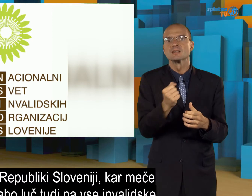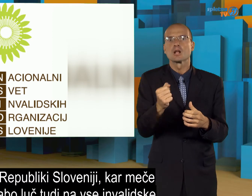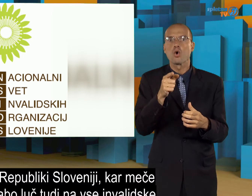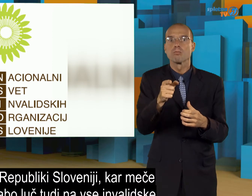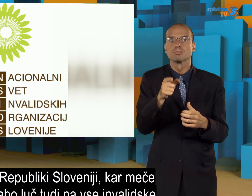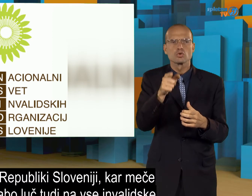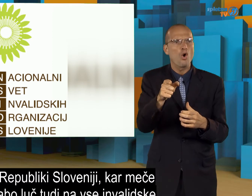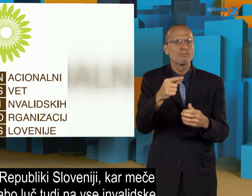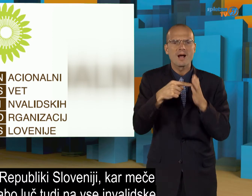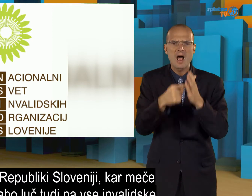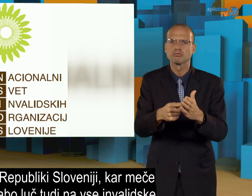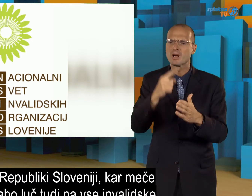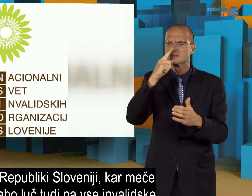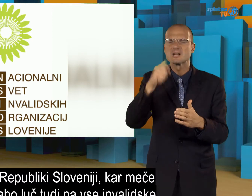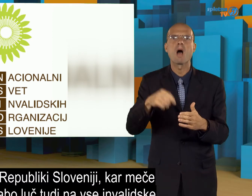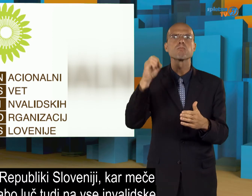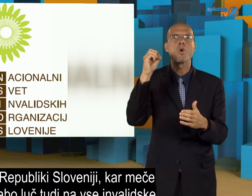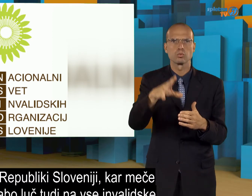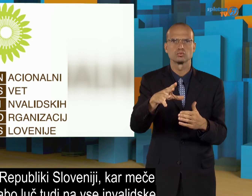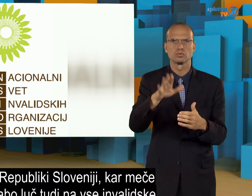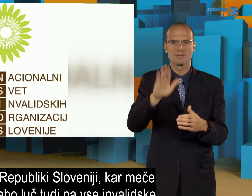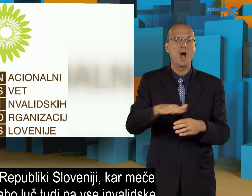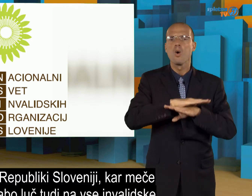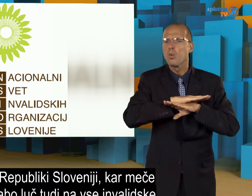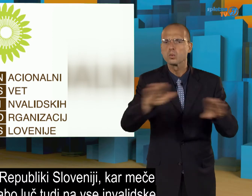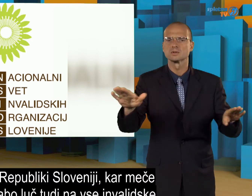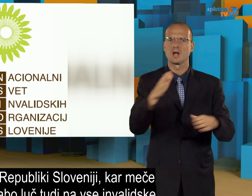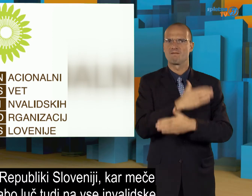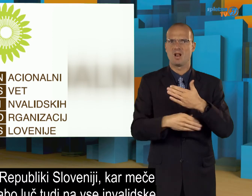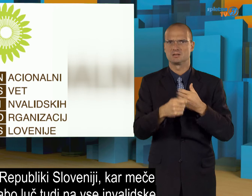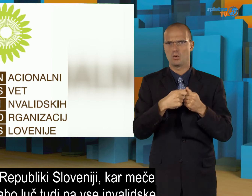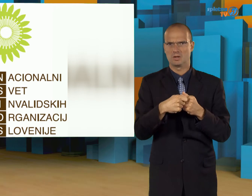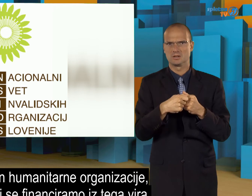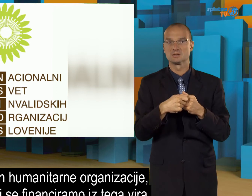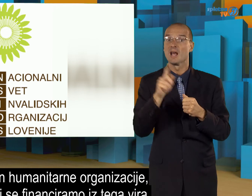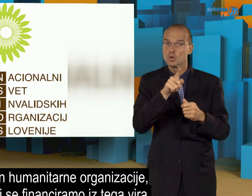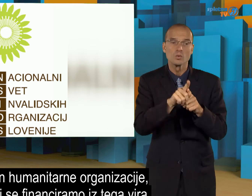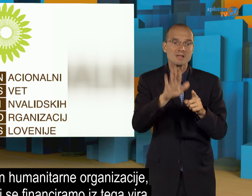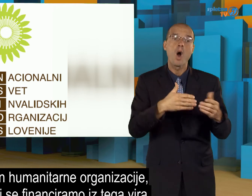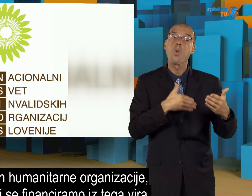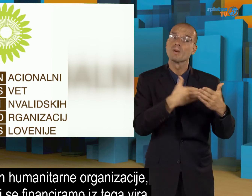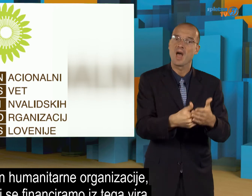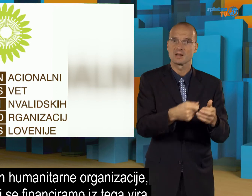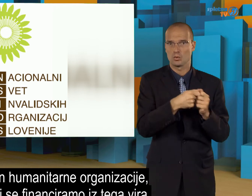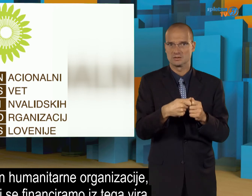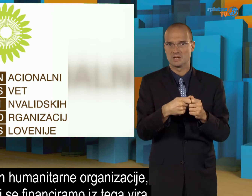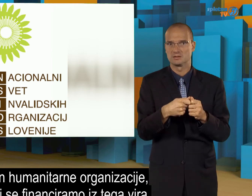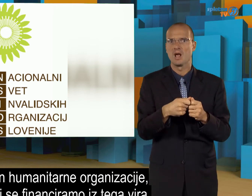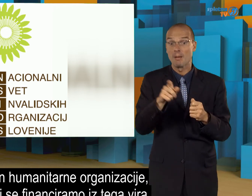organizacij v Republiki Sloveniji, kar meče slabo luč tudi na vse invalidske in humanitarne organizacije, ki se